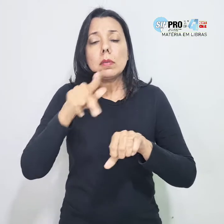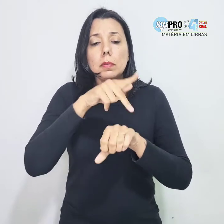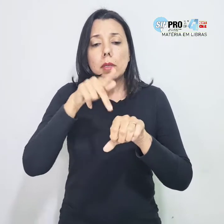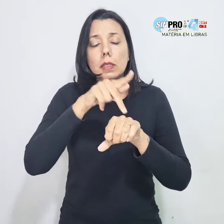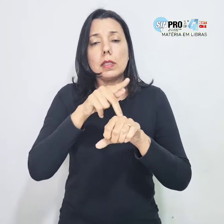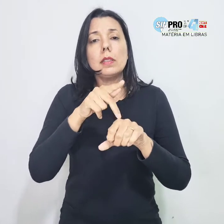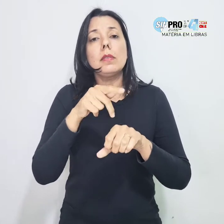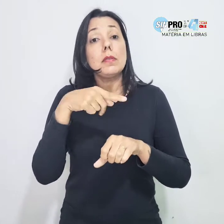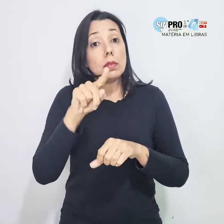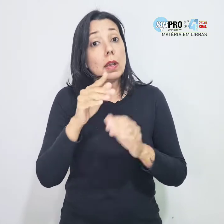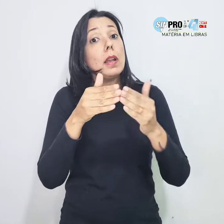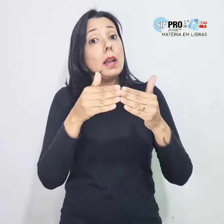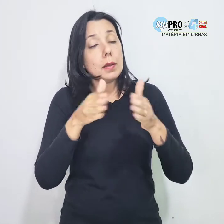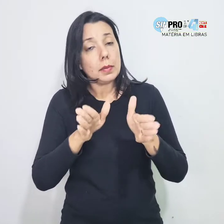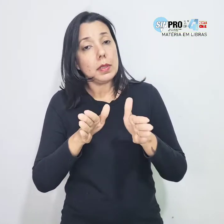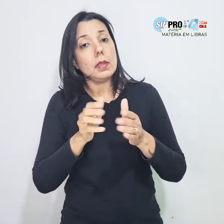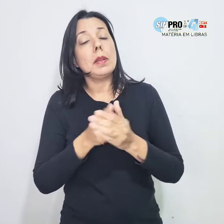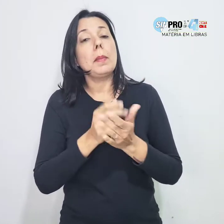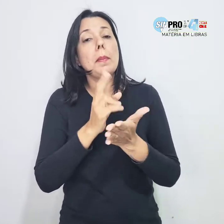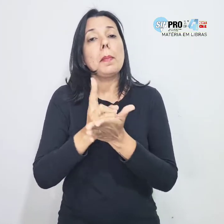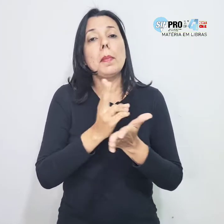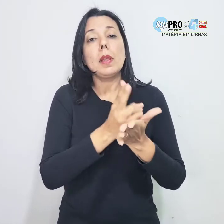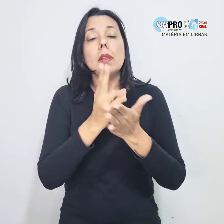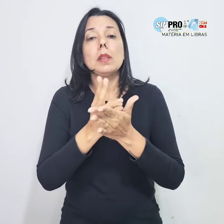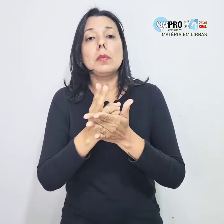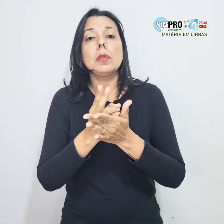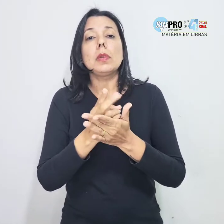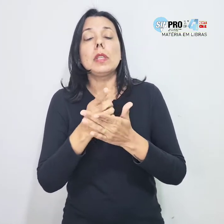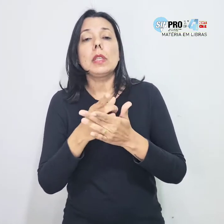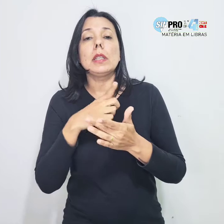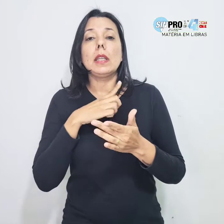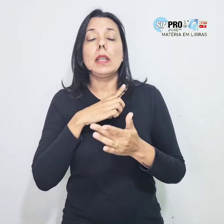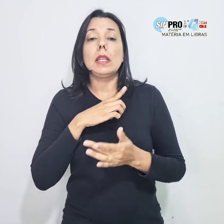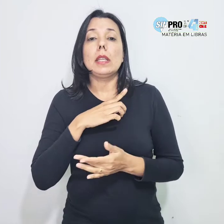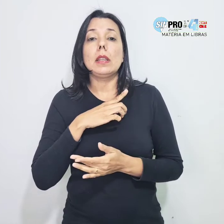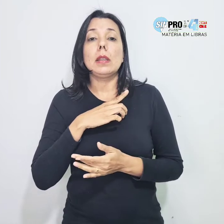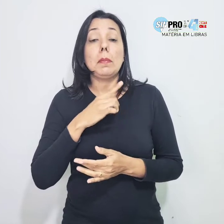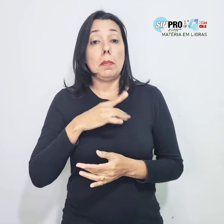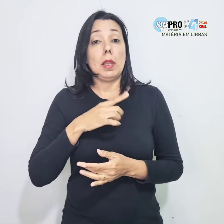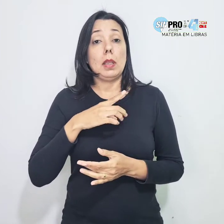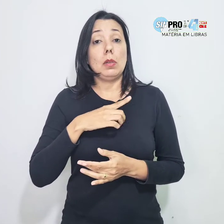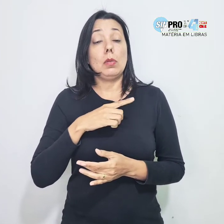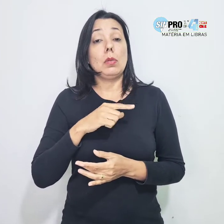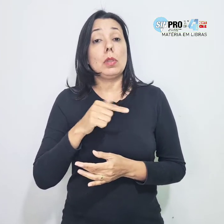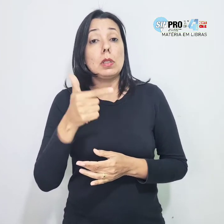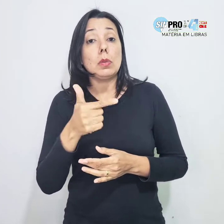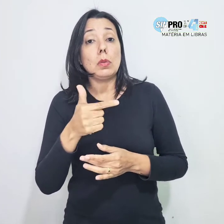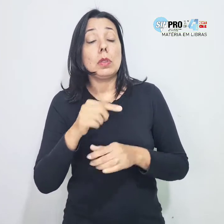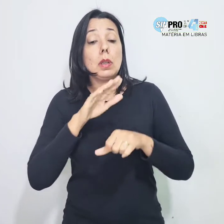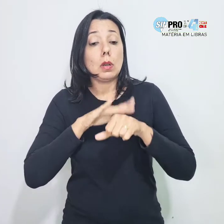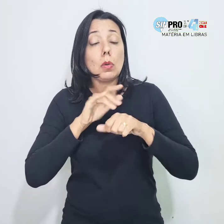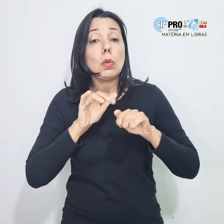vão reabrir, mesmo em meio a temores de que uma segunda onda de coronavírus pode estar